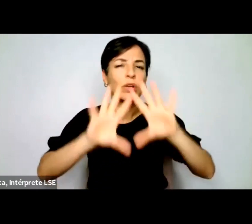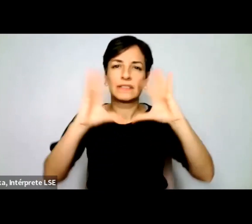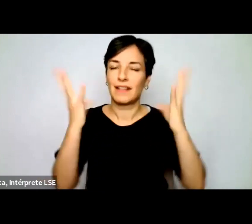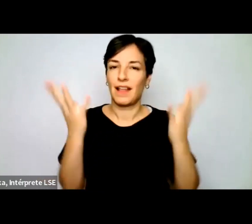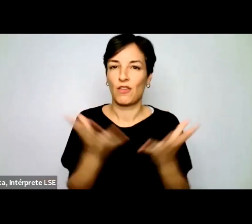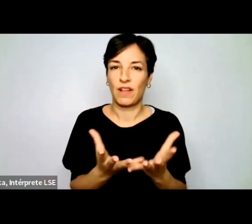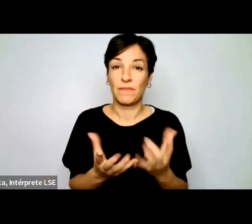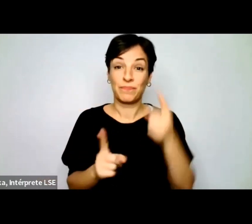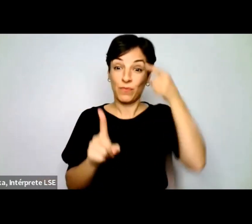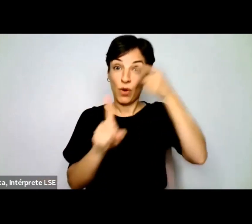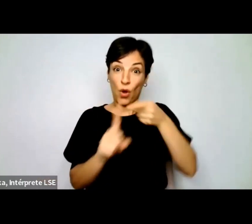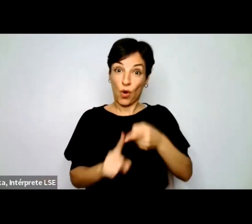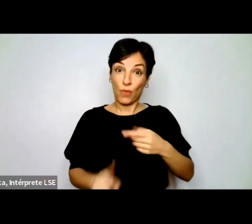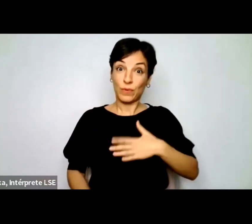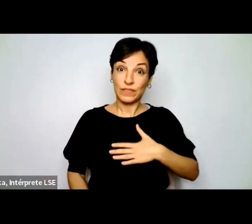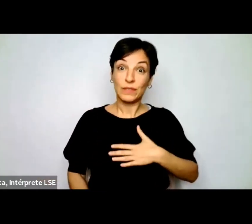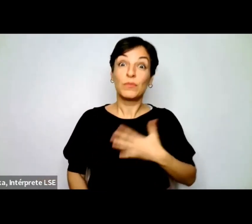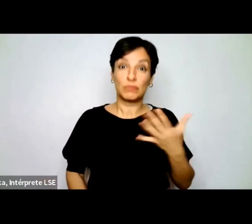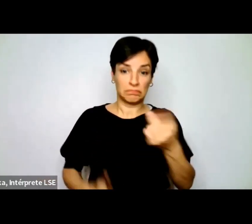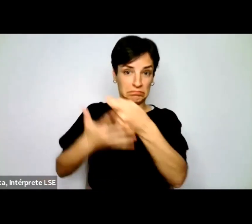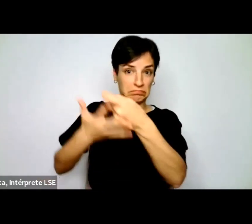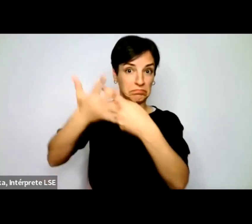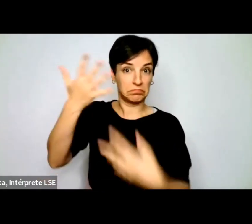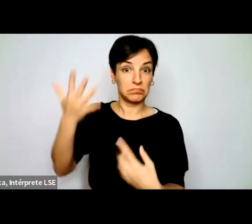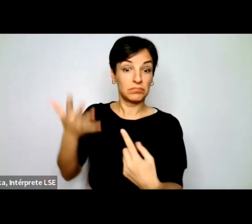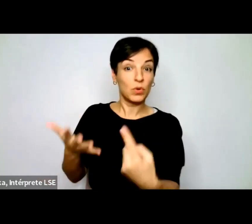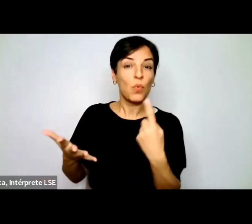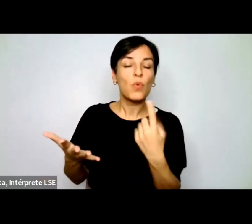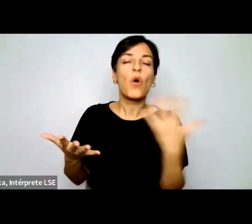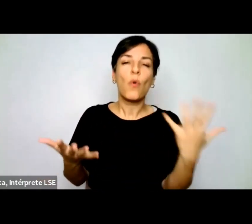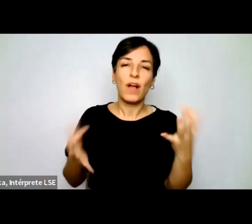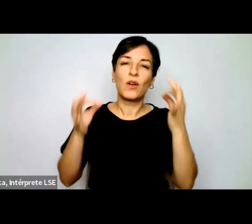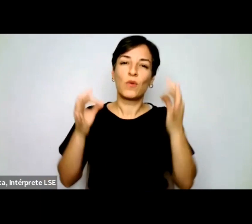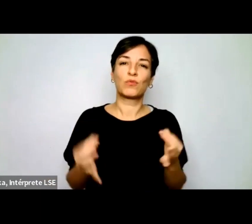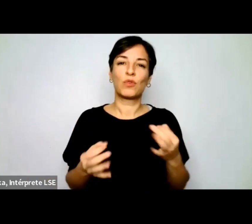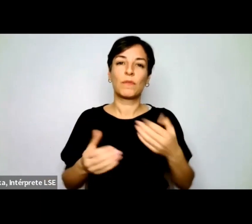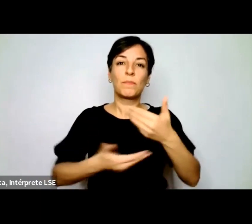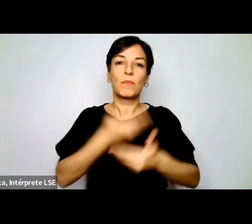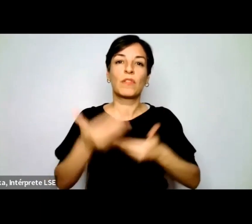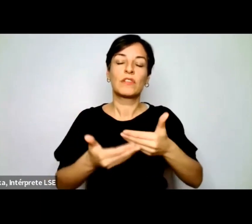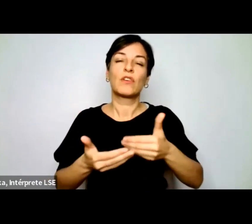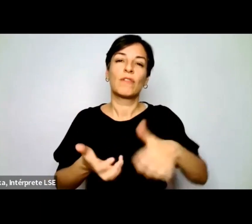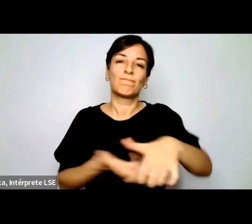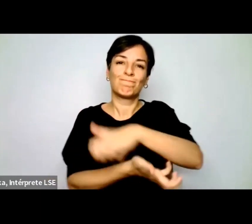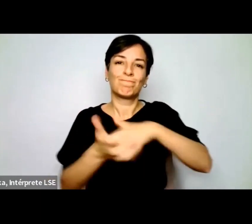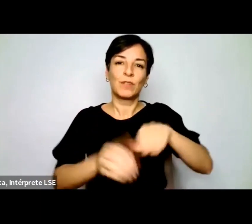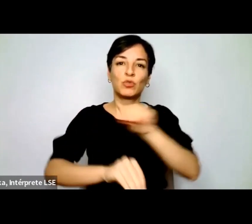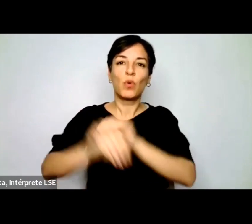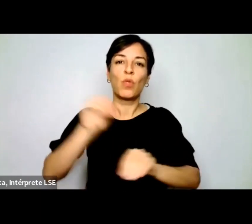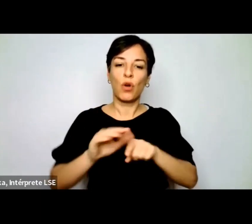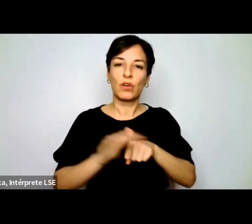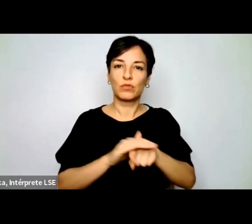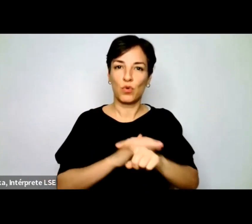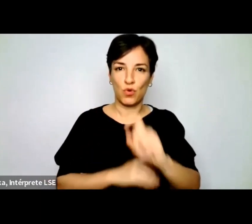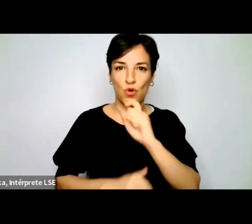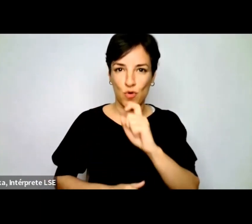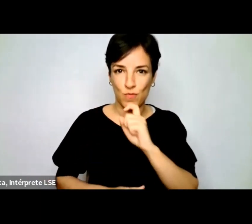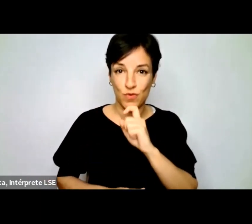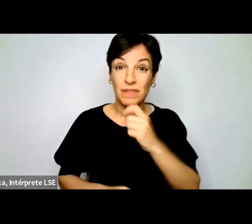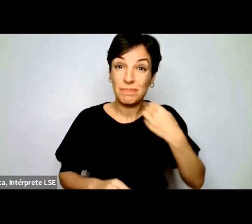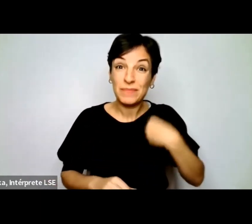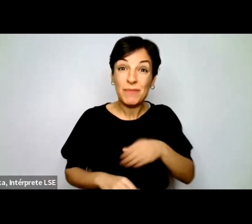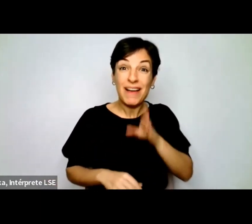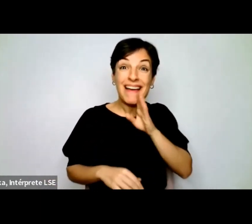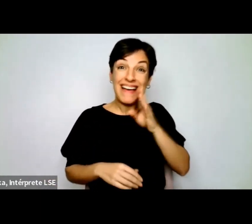y objetivos se encuentra precisamente la gestión de procesos de resolución de controversias, que son los que os ha estado hablando ahora